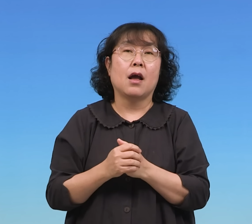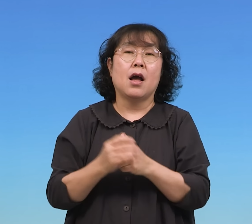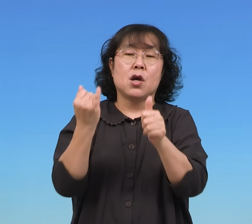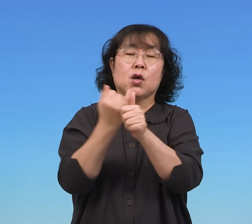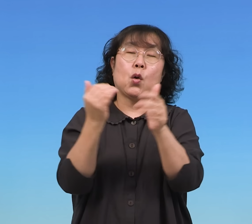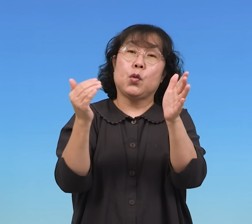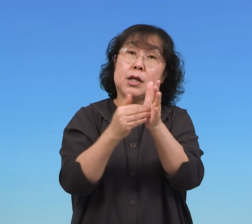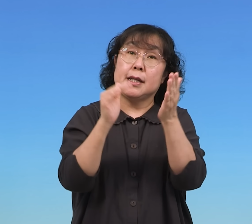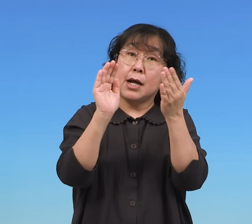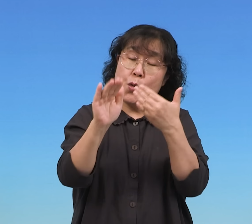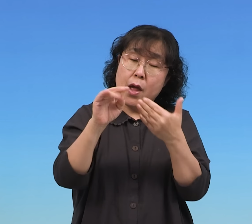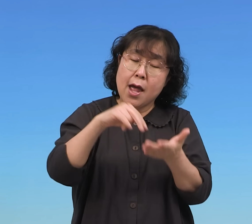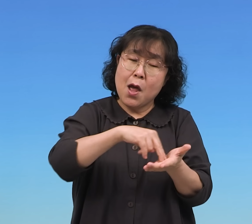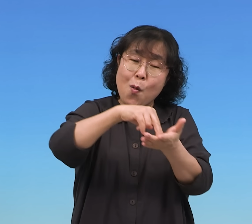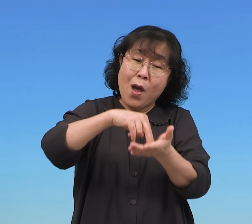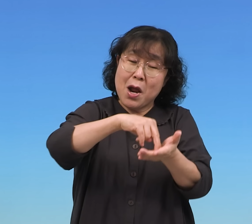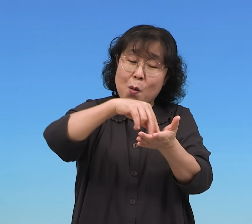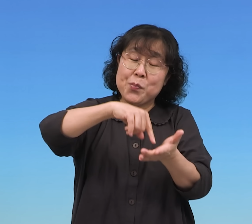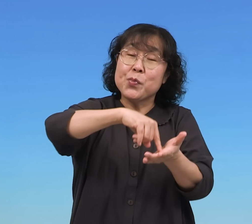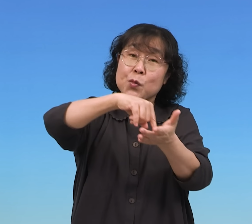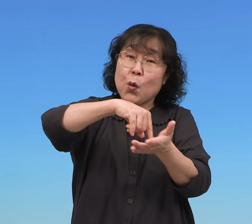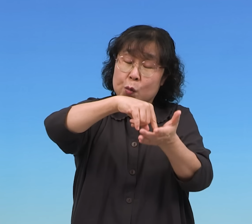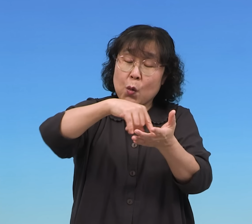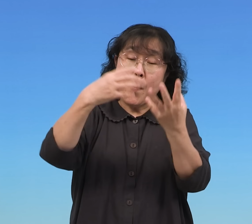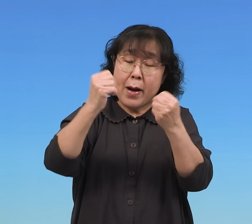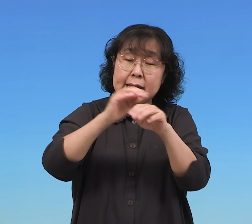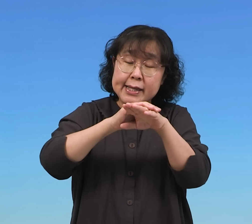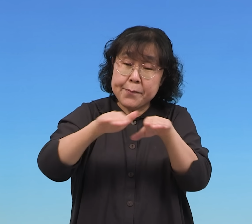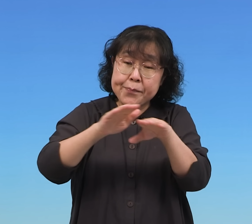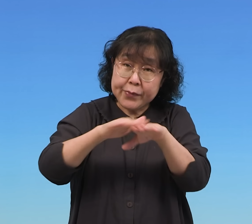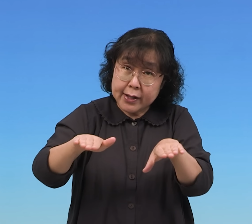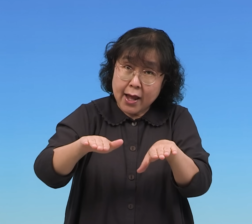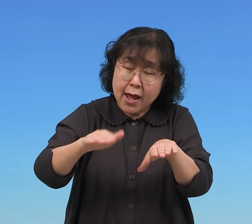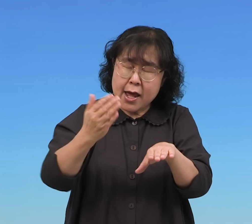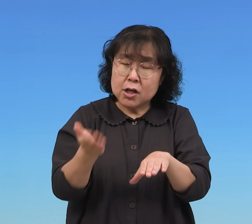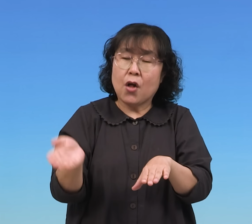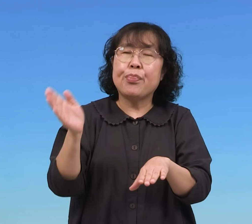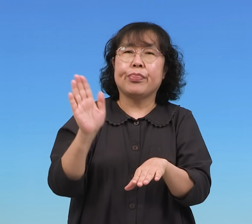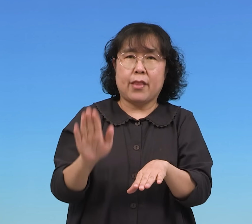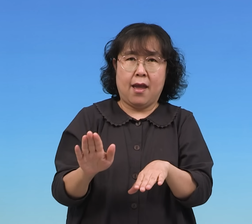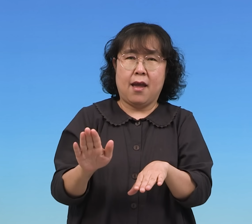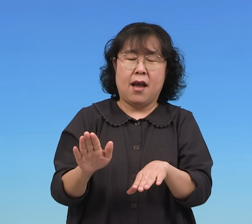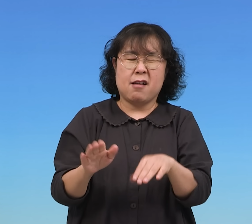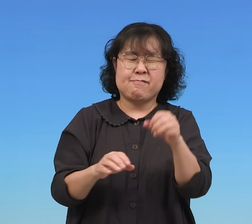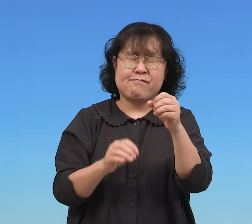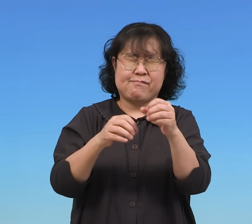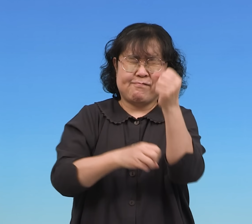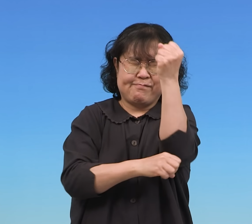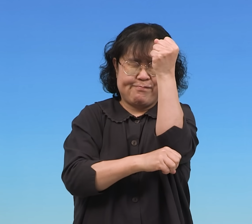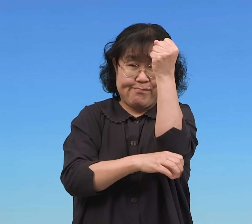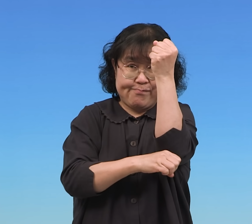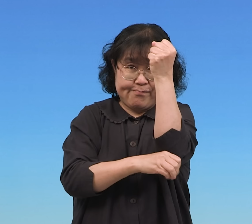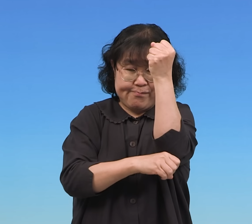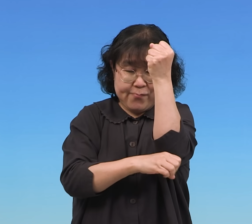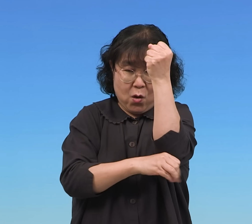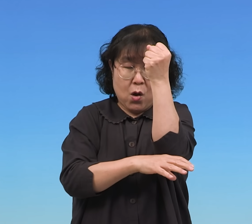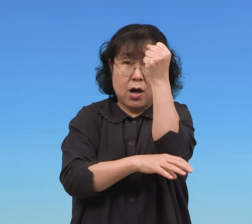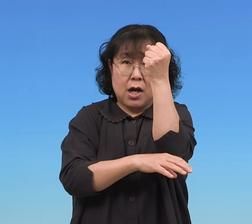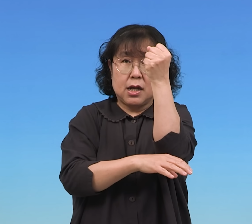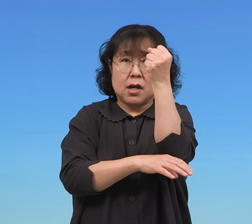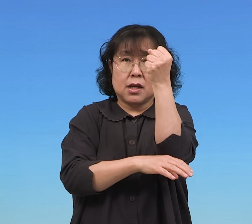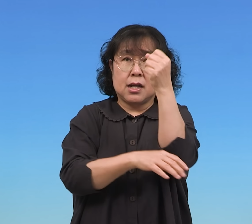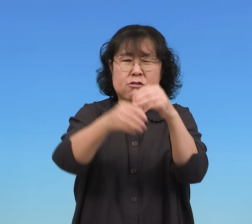결혼하니까 외로움과 고독의 상당 부분은 해소가 되는 게 사실이에요. 그런데 궁극적인